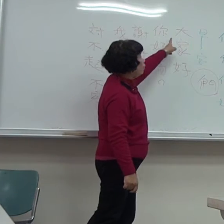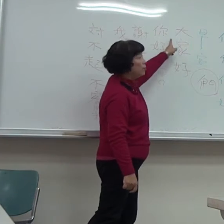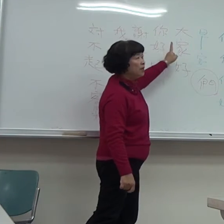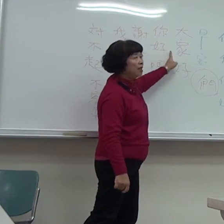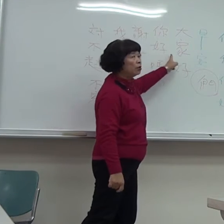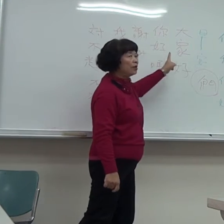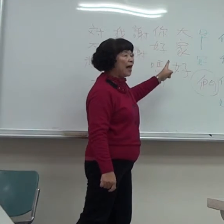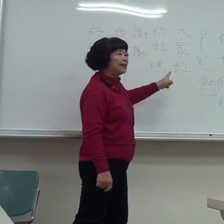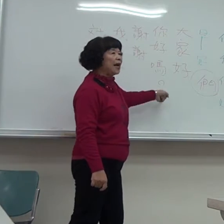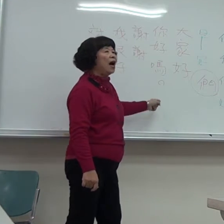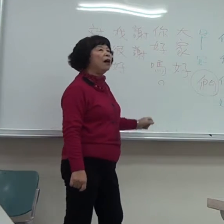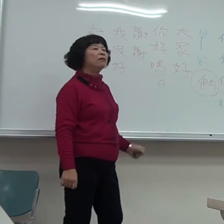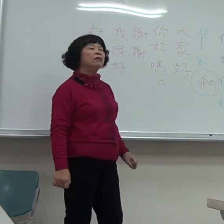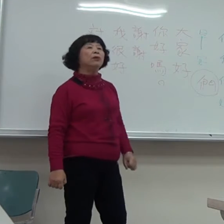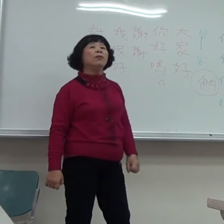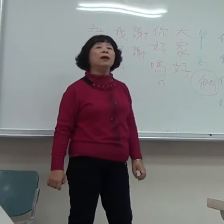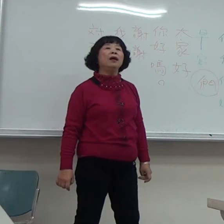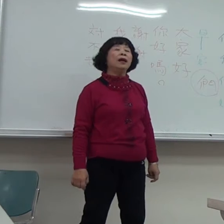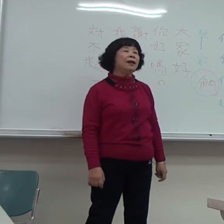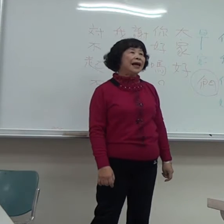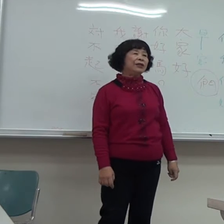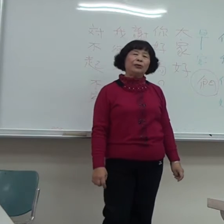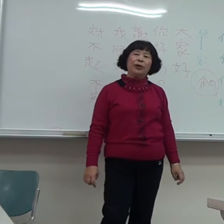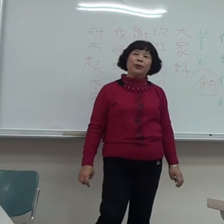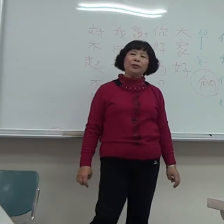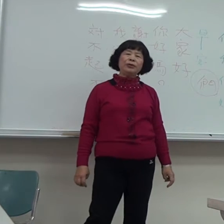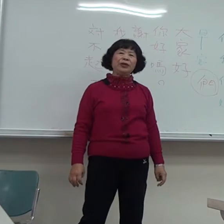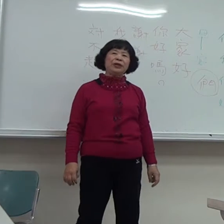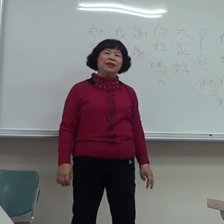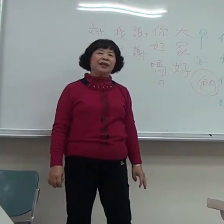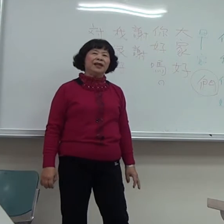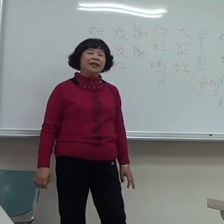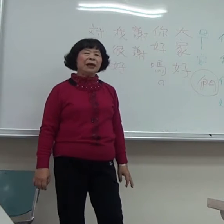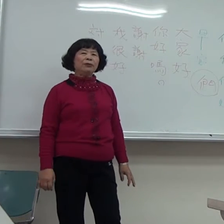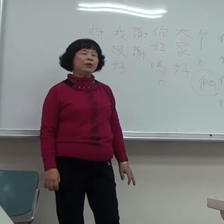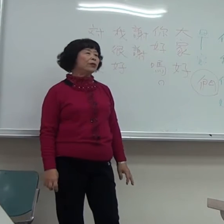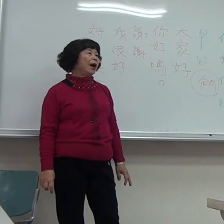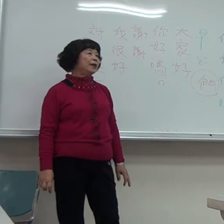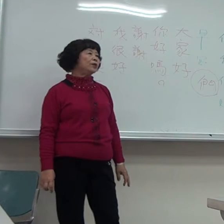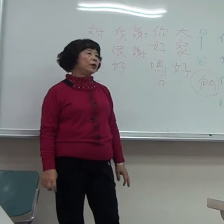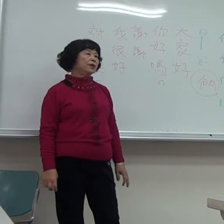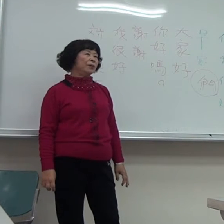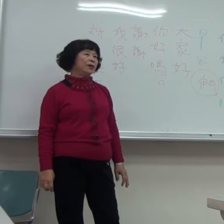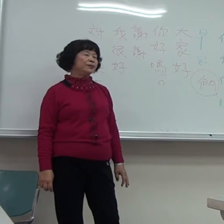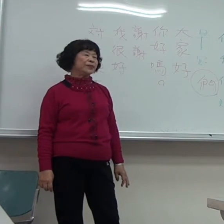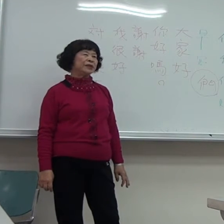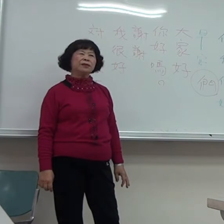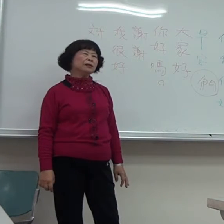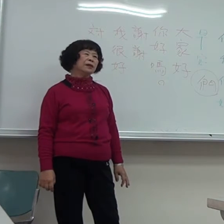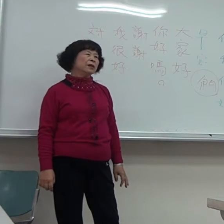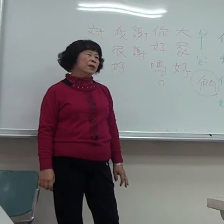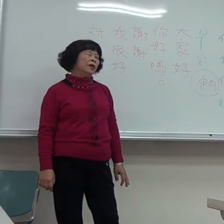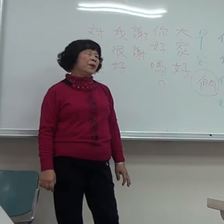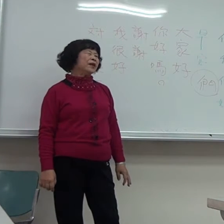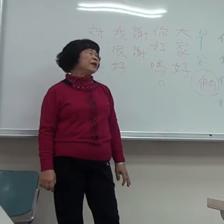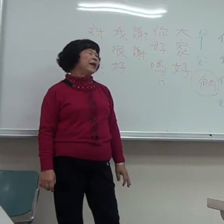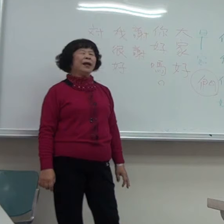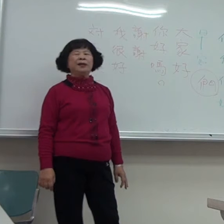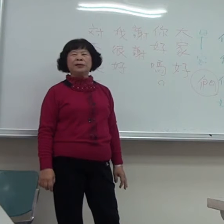们现在说大家好，我们来学回去你，人家问你说啊，你学什么？都没给你嘞，手